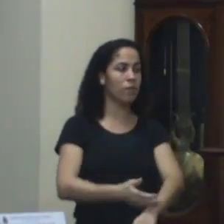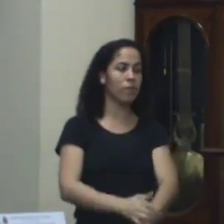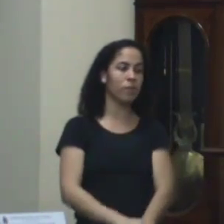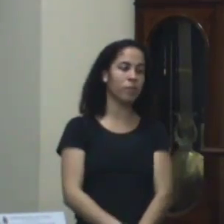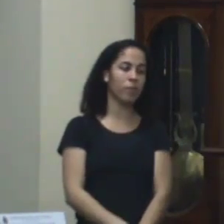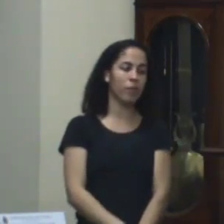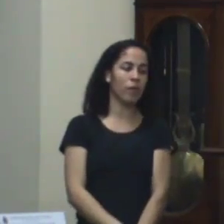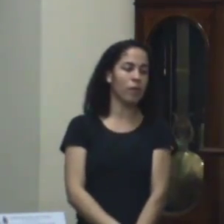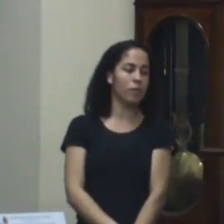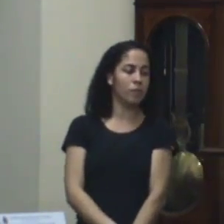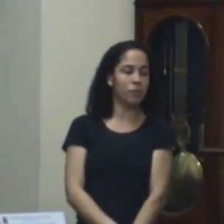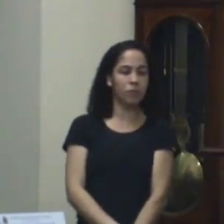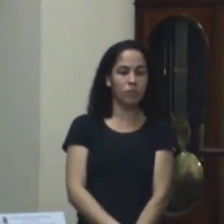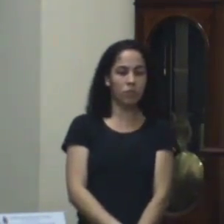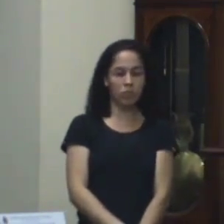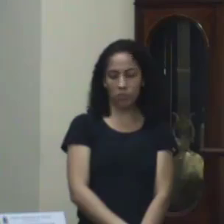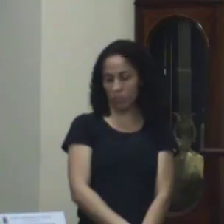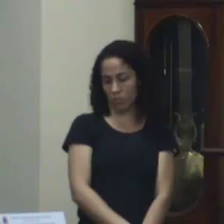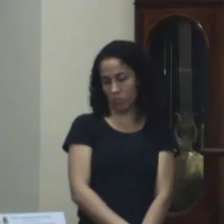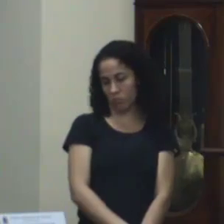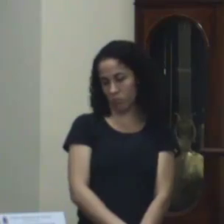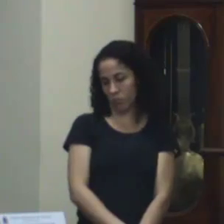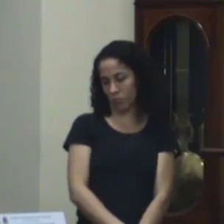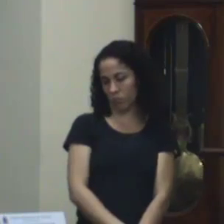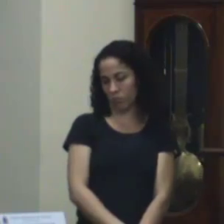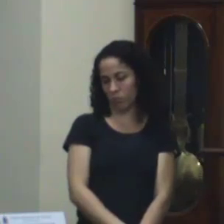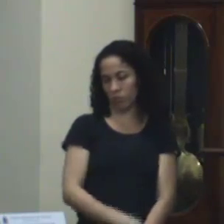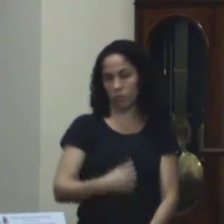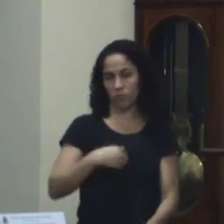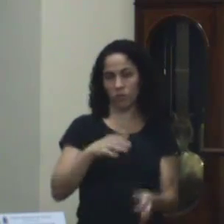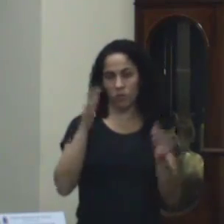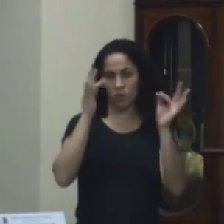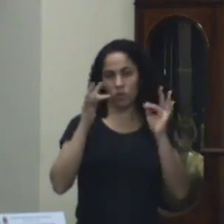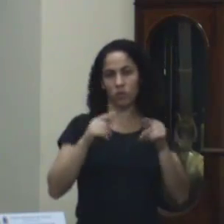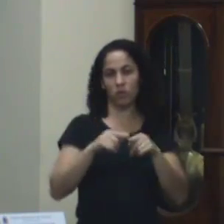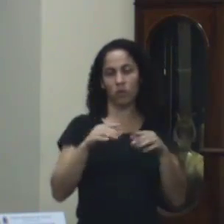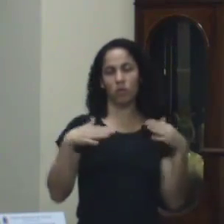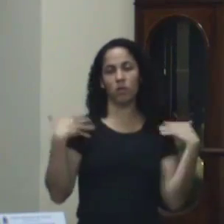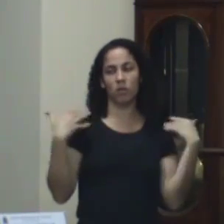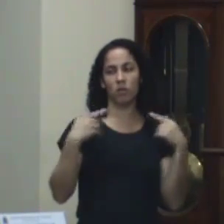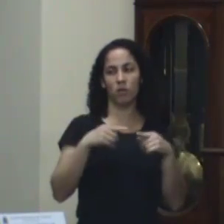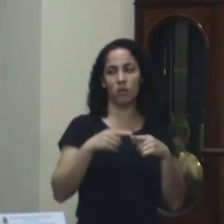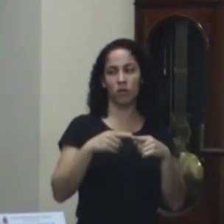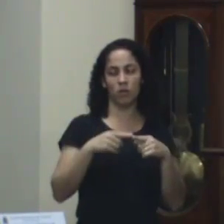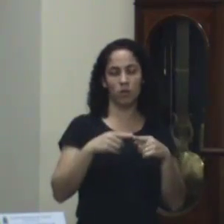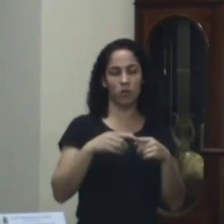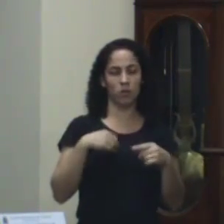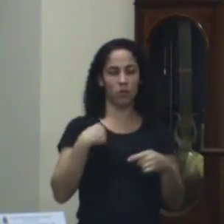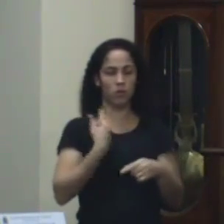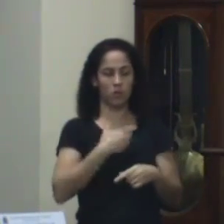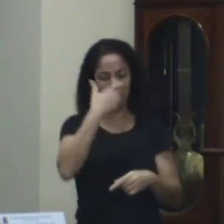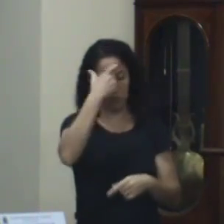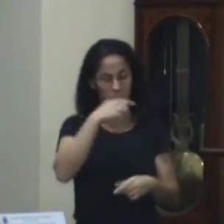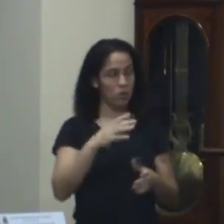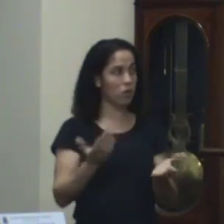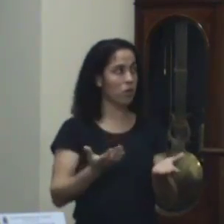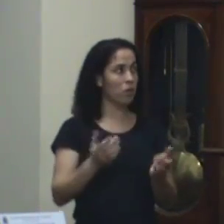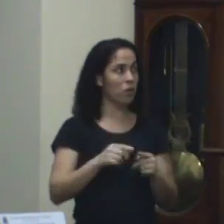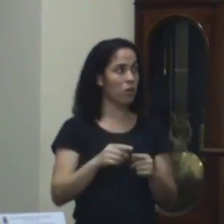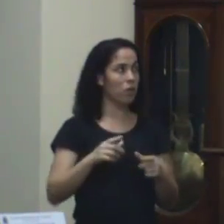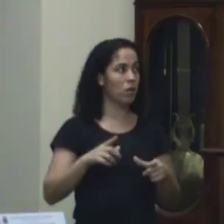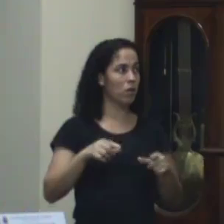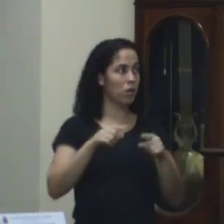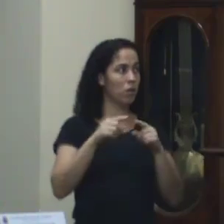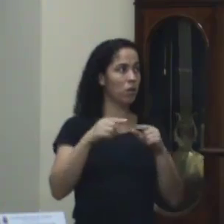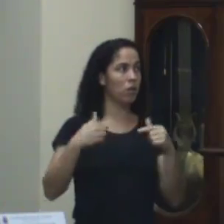que muito me orgulha. Hoje nós fazemos parte de um quadro